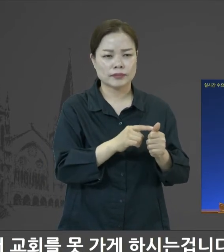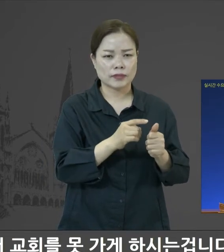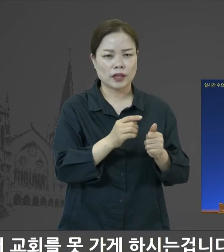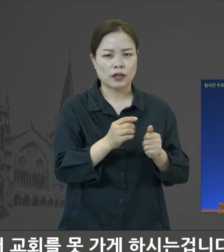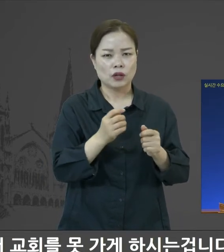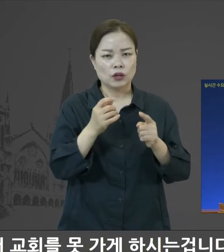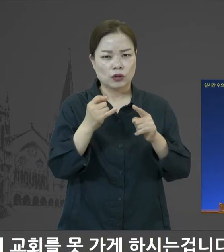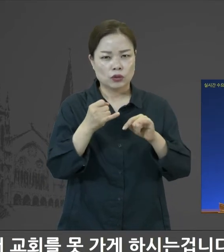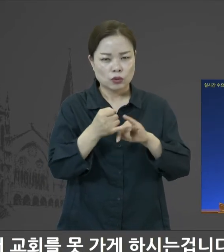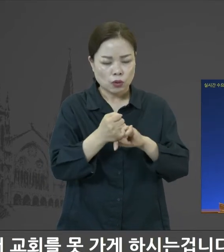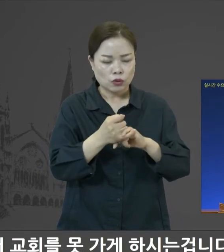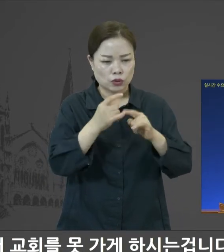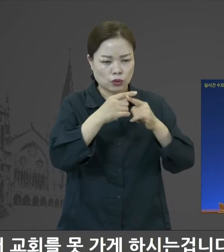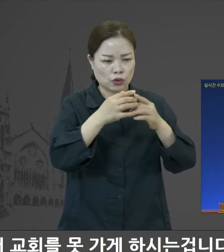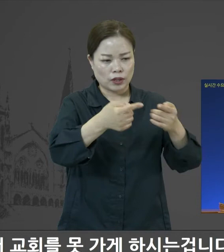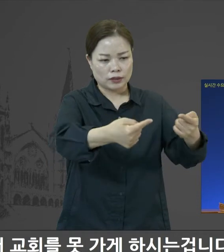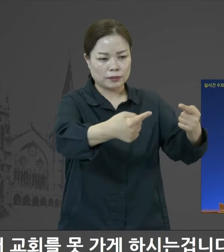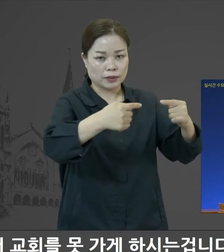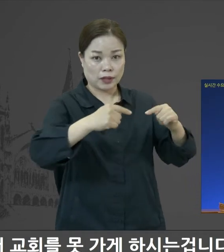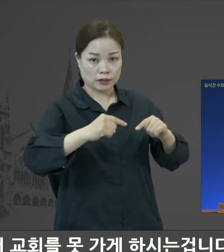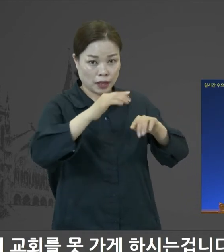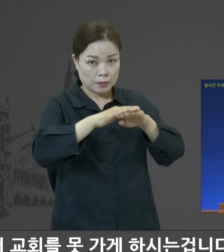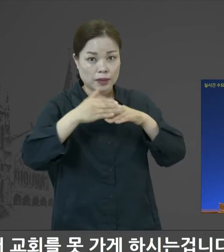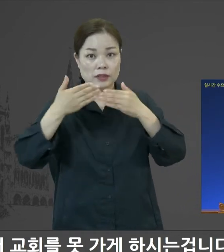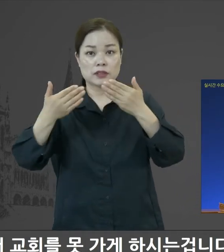예배당에 가서 예배 드리고 싶다고.